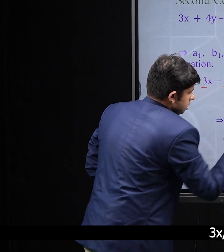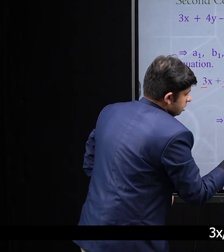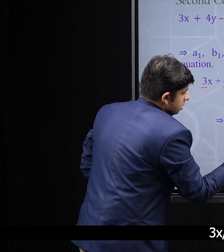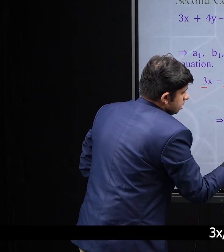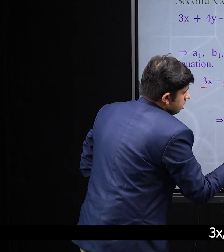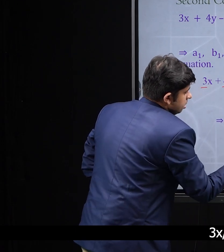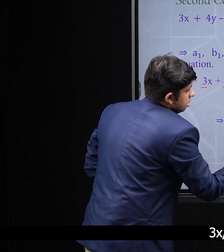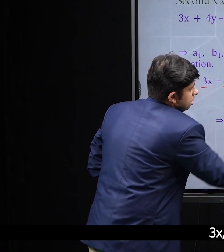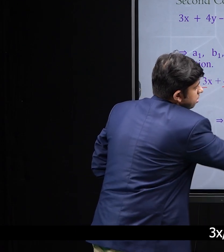-16.